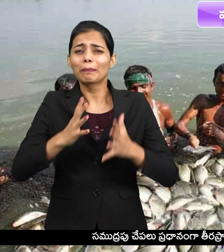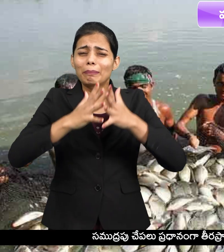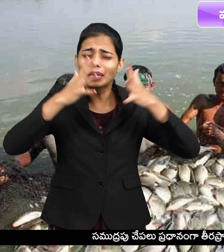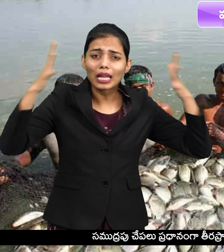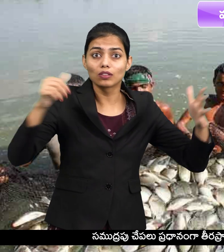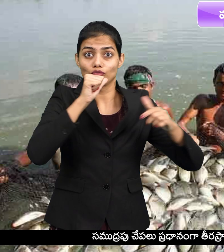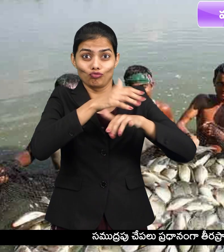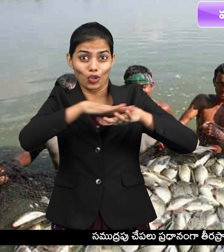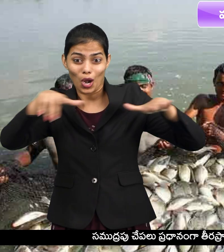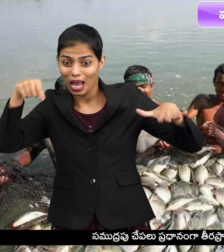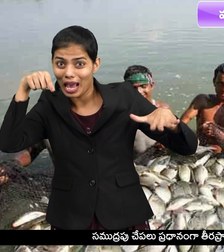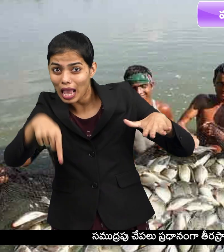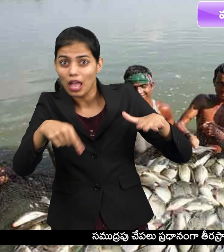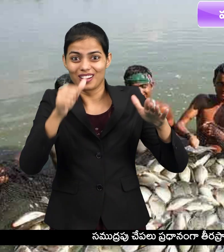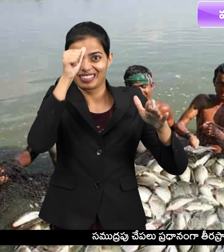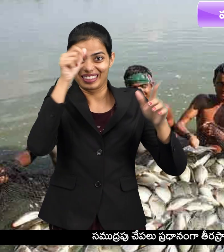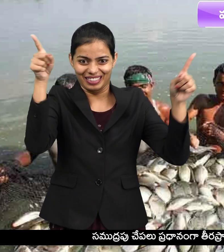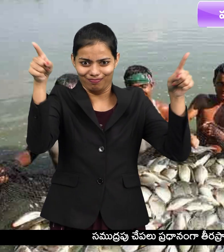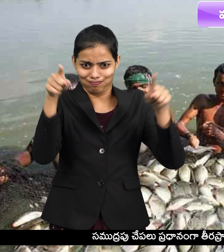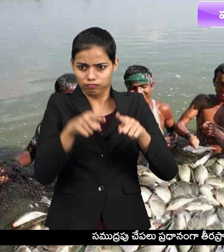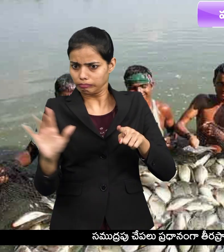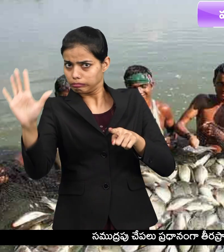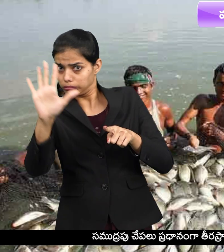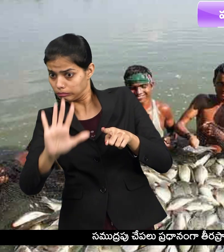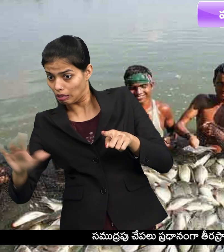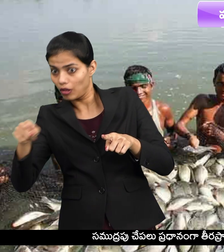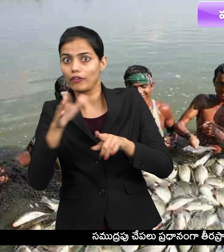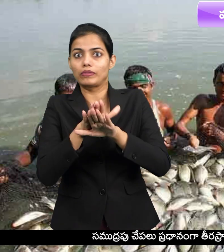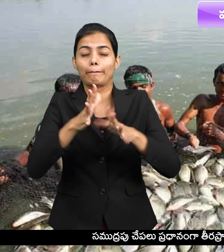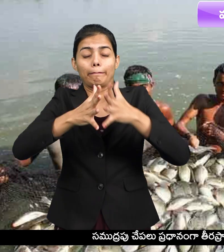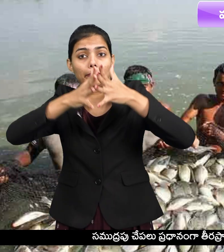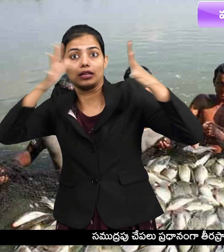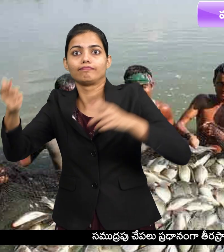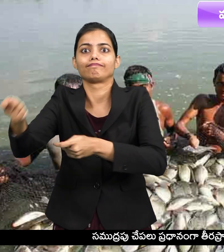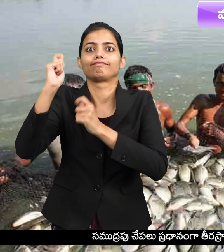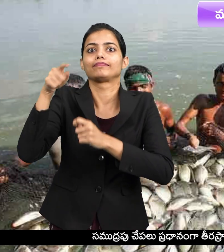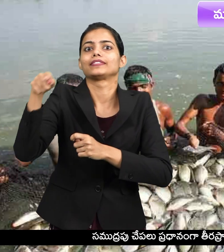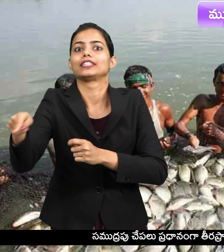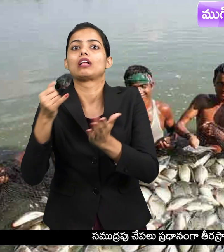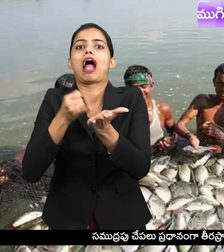సముద్ర చేపలు ప్రధానంగా తీర ప్రాంత గ్రామాల నుండి అమ్మకానికి వస్తుంటాయి.